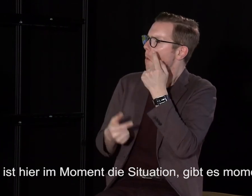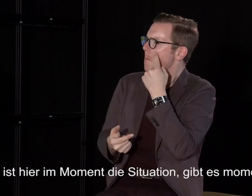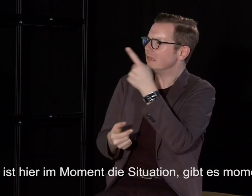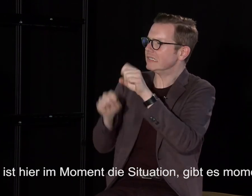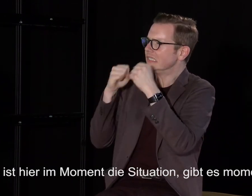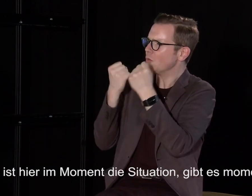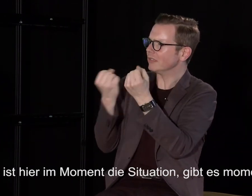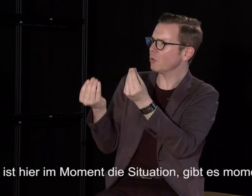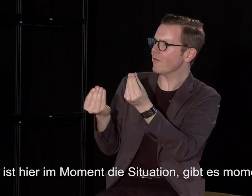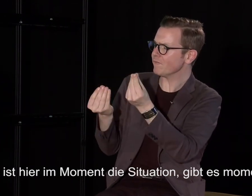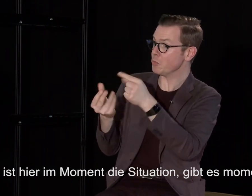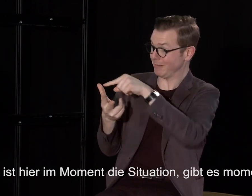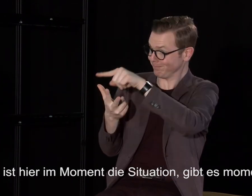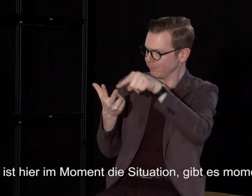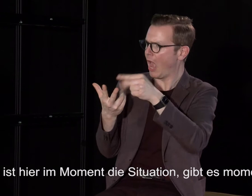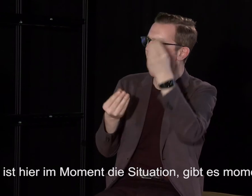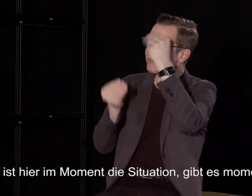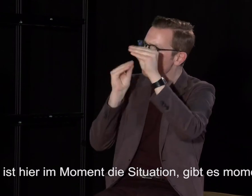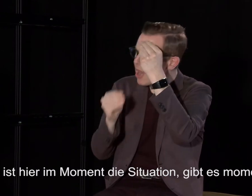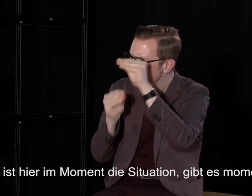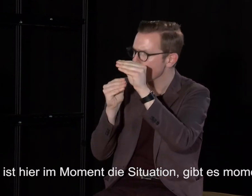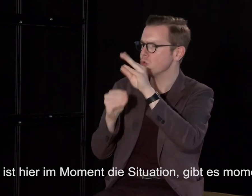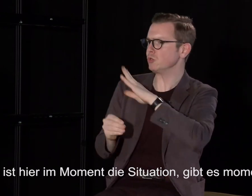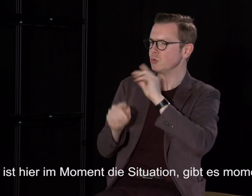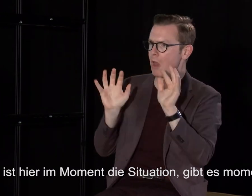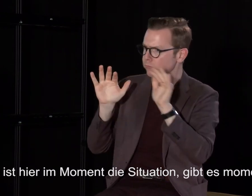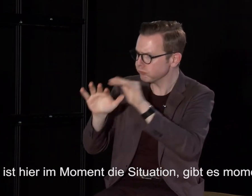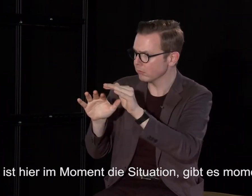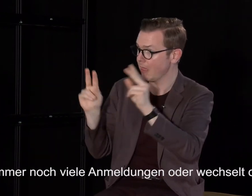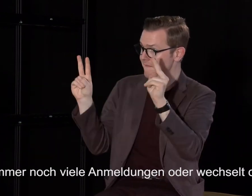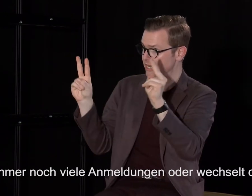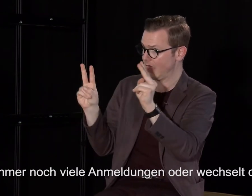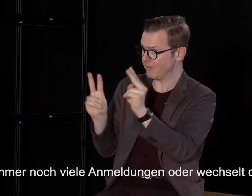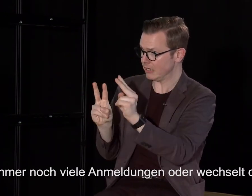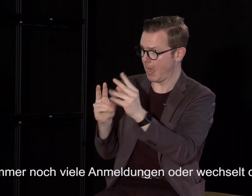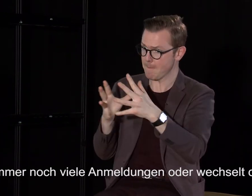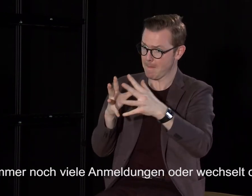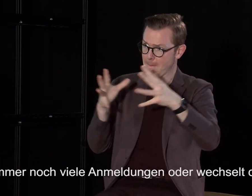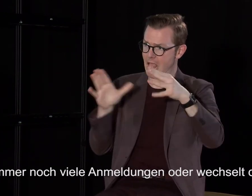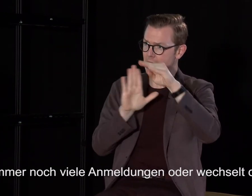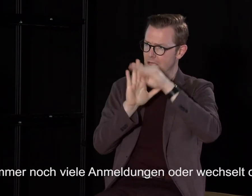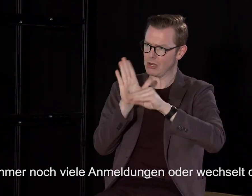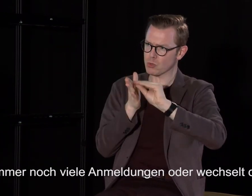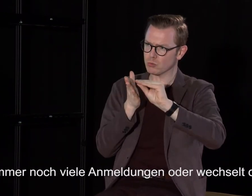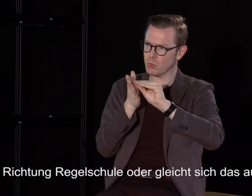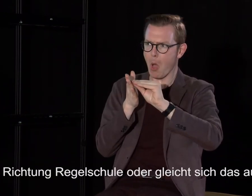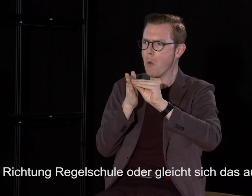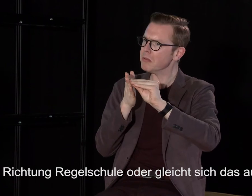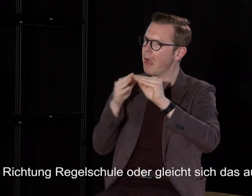im Moment die Situation? Was meinst du, wie sieht es aus? Sind da immer noch viele Anmeldungen oder wechselt das jetzt in Richtung